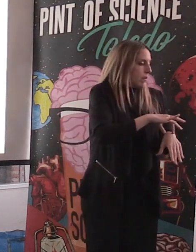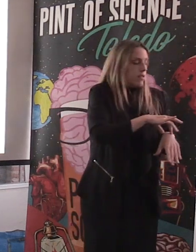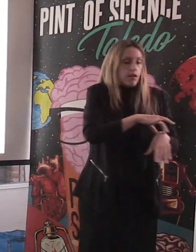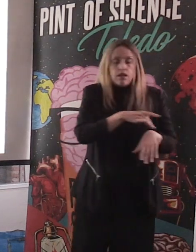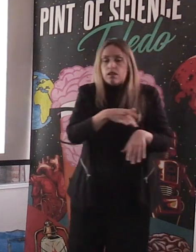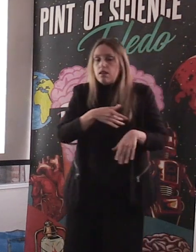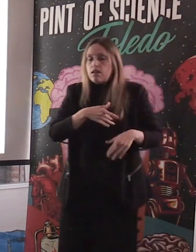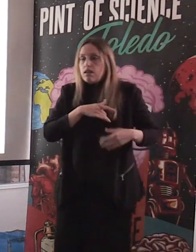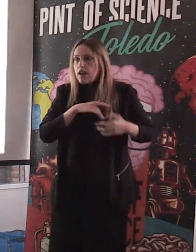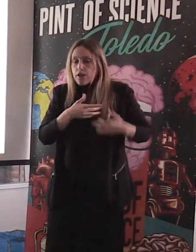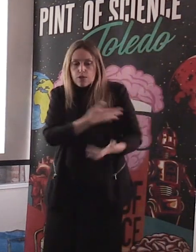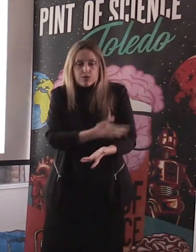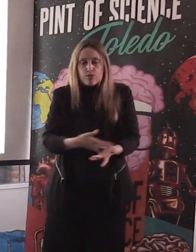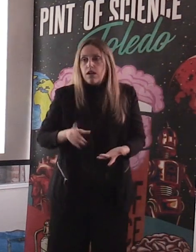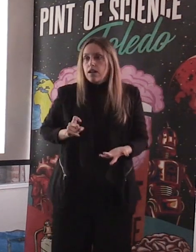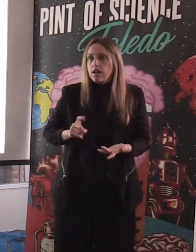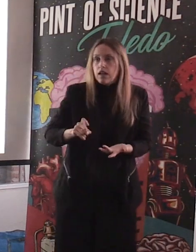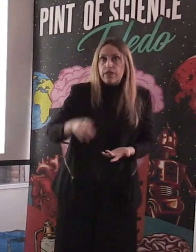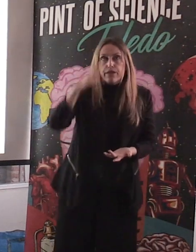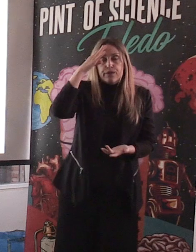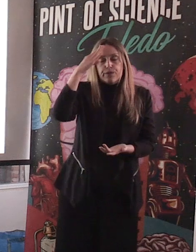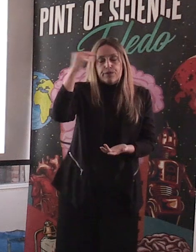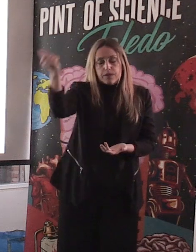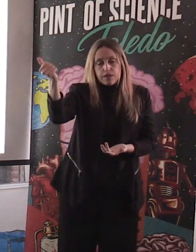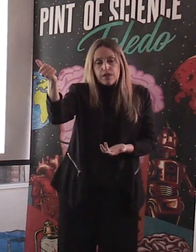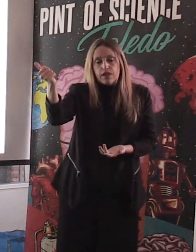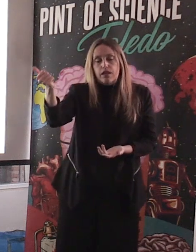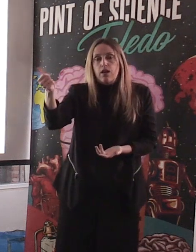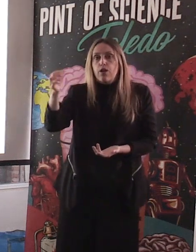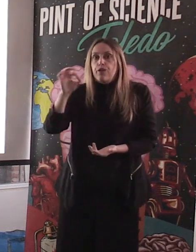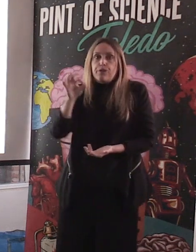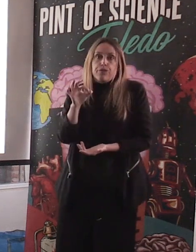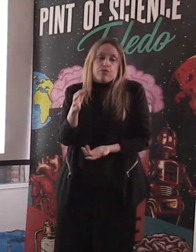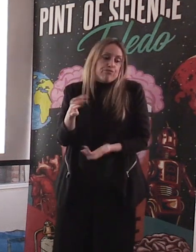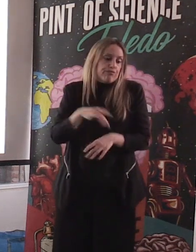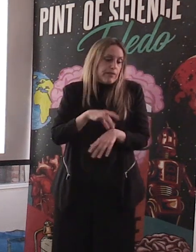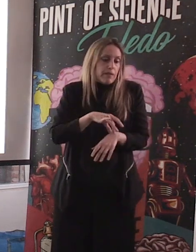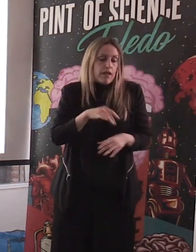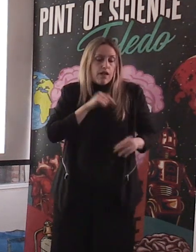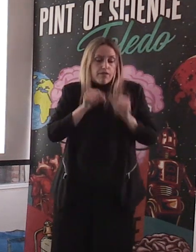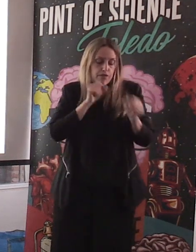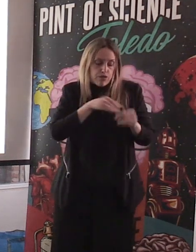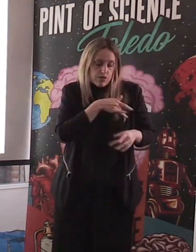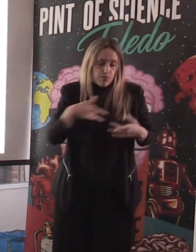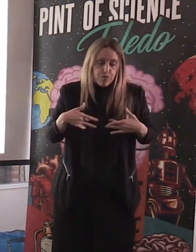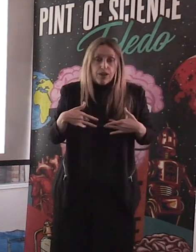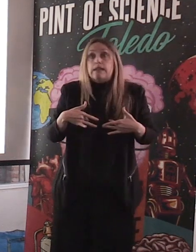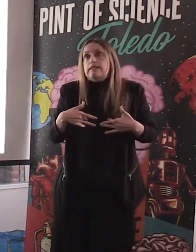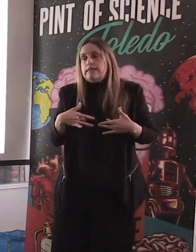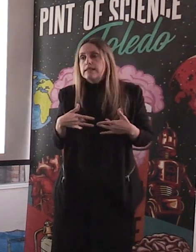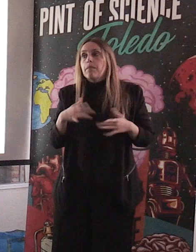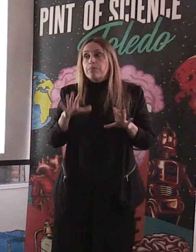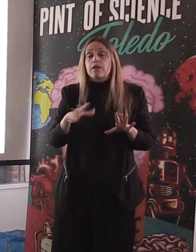o demencia o una pulmonía, pero es muy probable que va a morir antes y que se